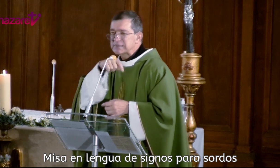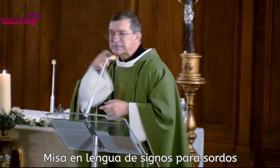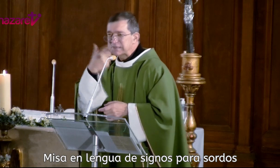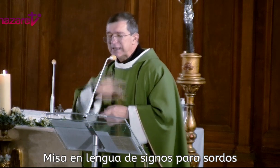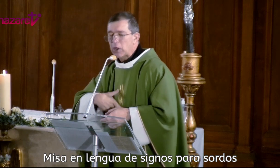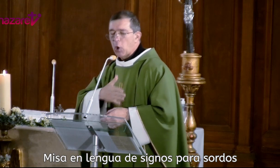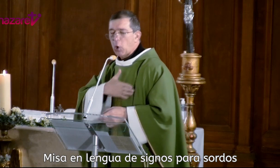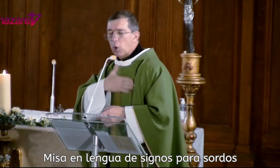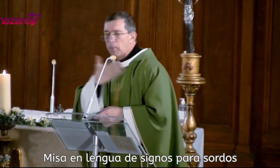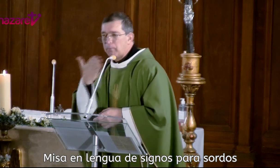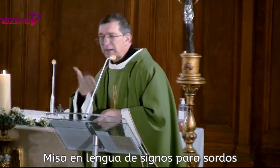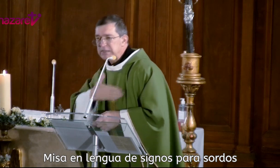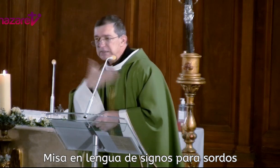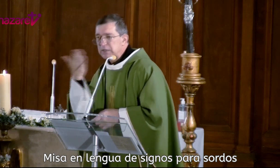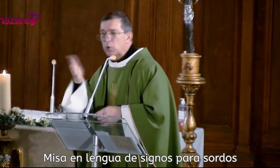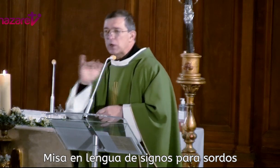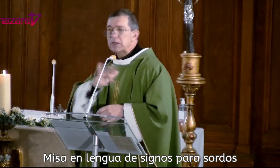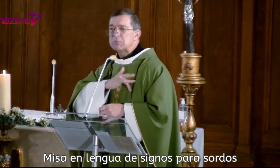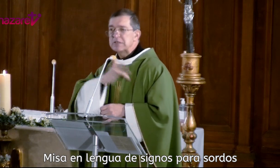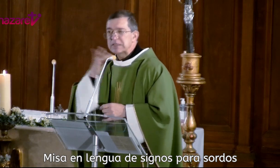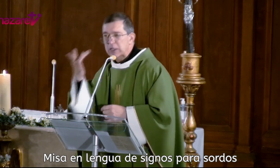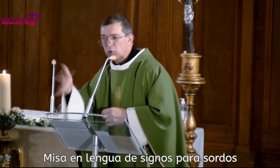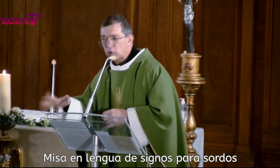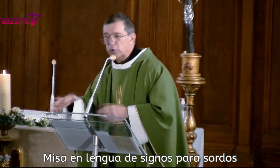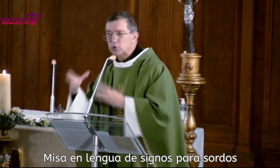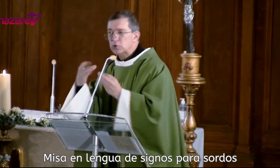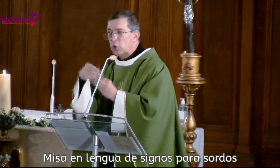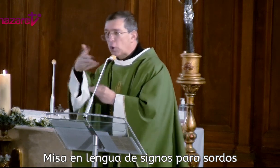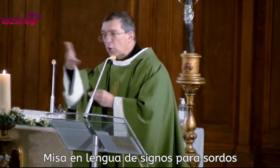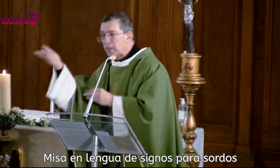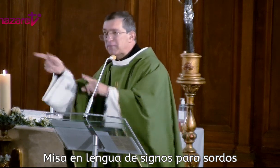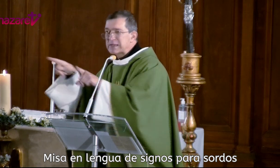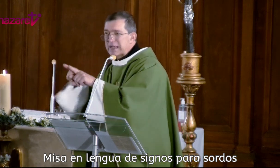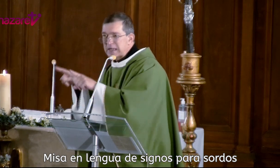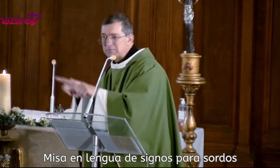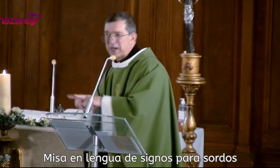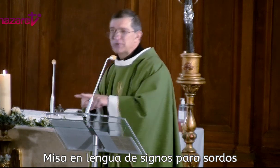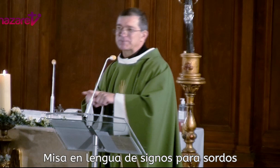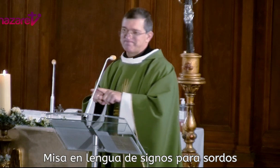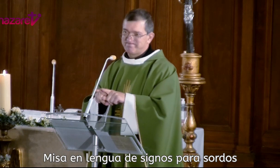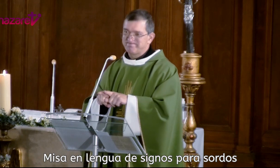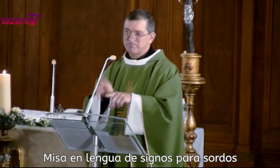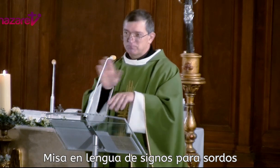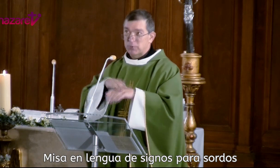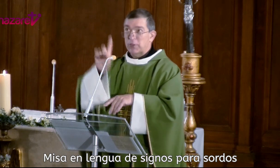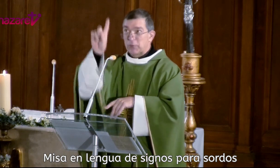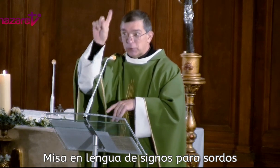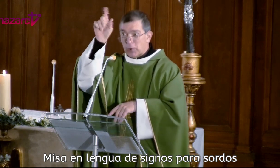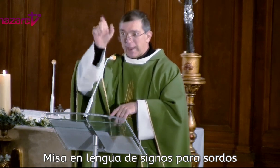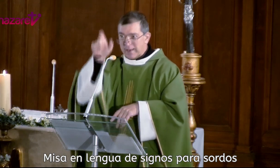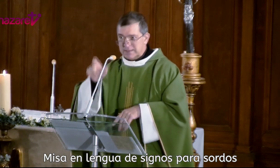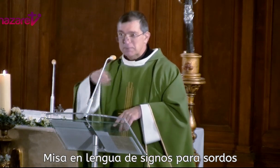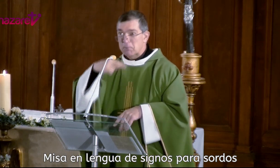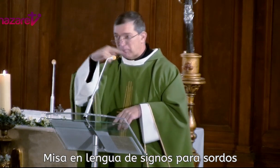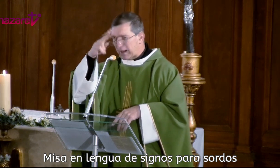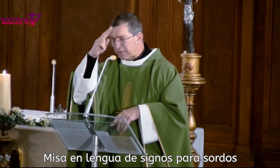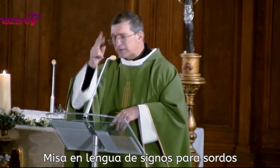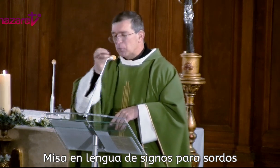ser compasivos y misericordiosos con los demás hermanos. Porque Dios es Padre